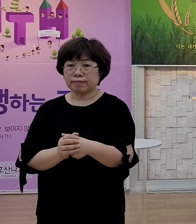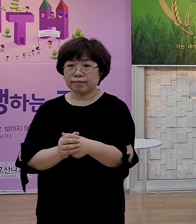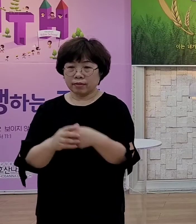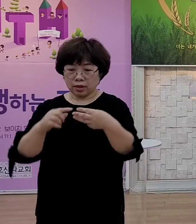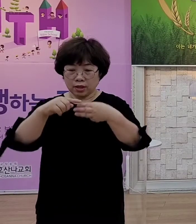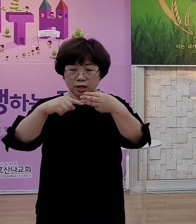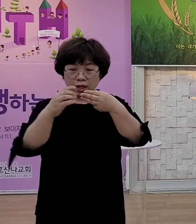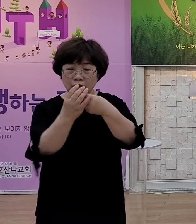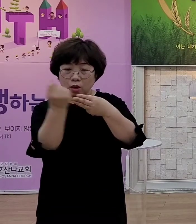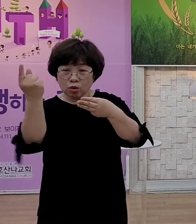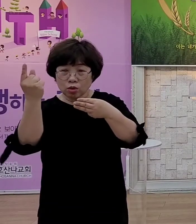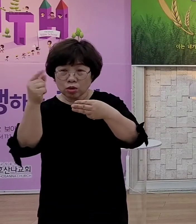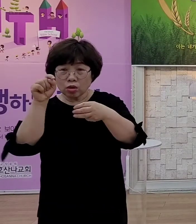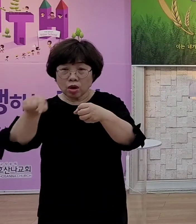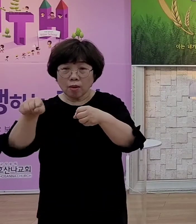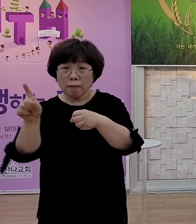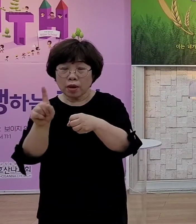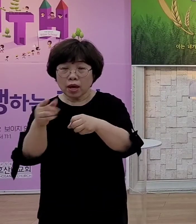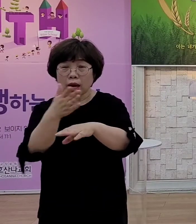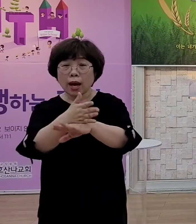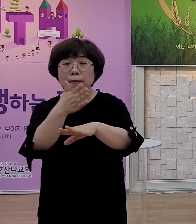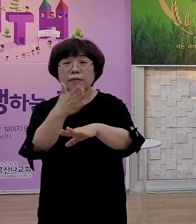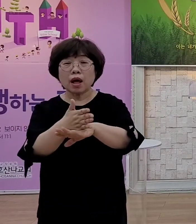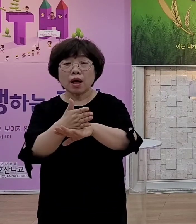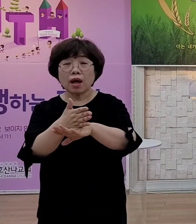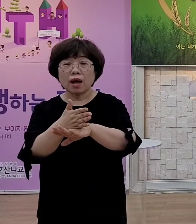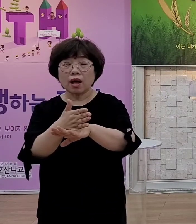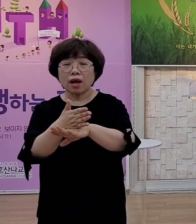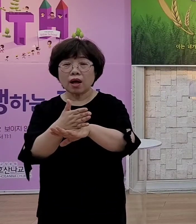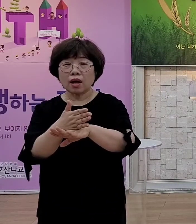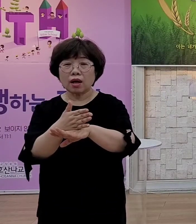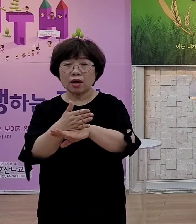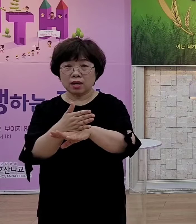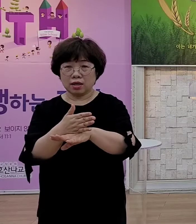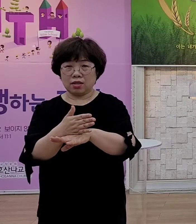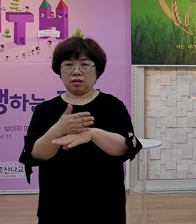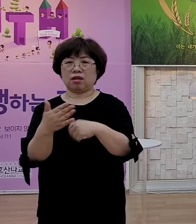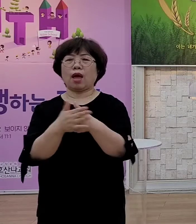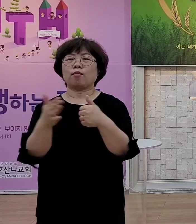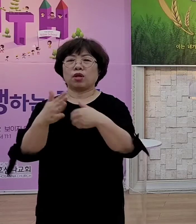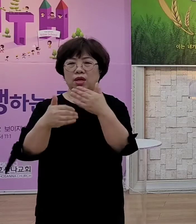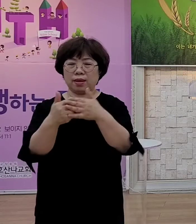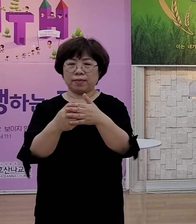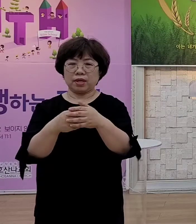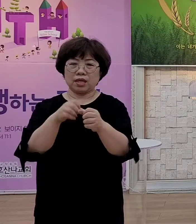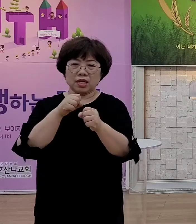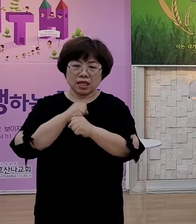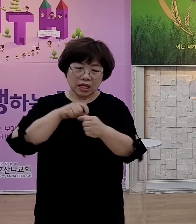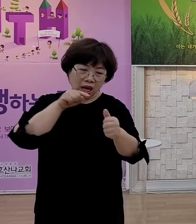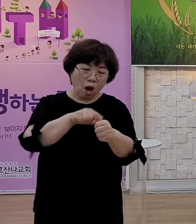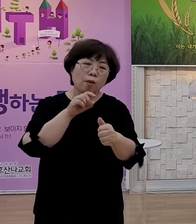공통점 말씀드렸잖아요. 왜 지키라고 했을까요? 감사.